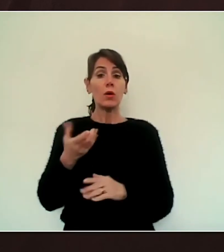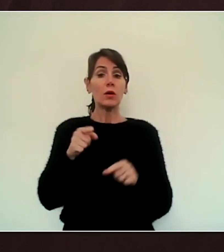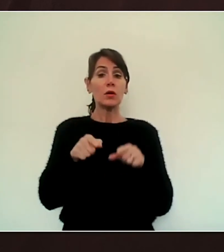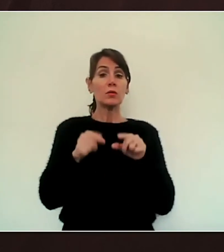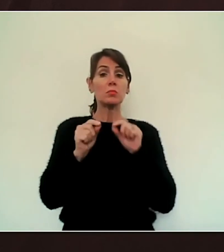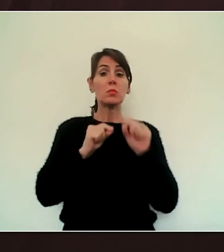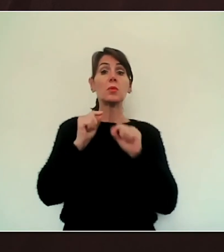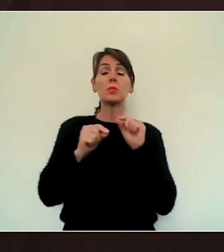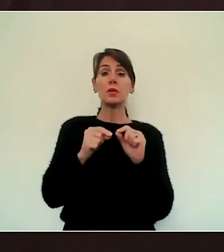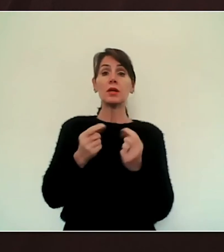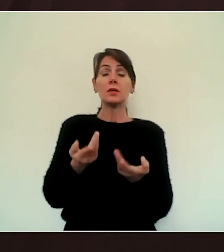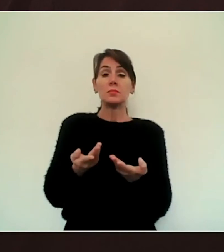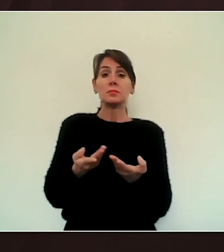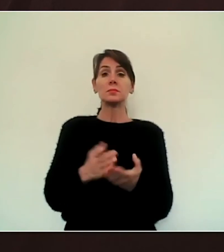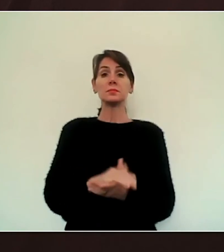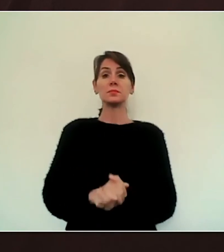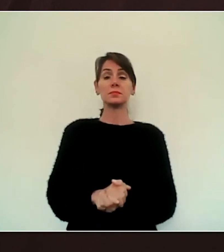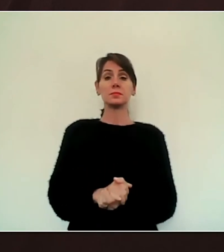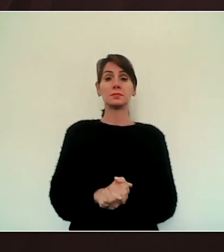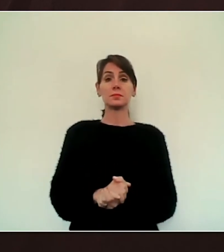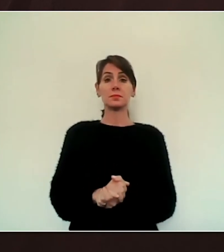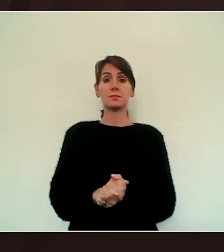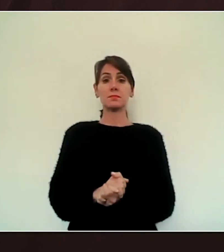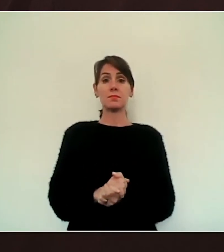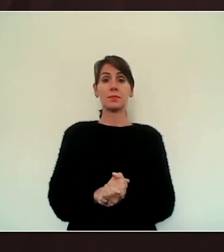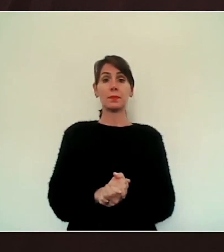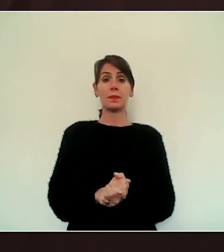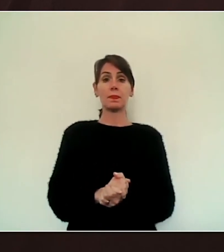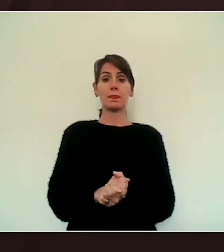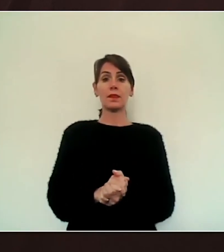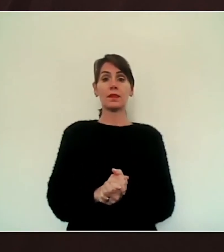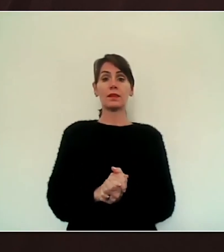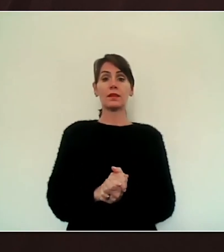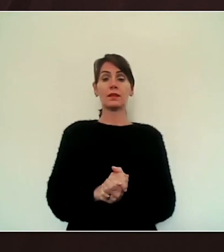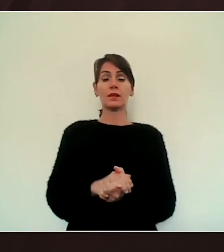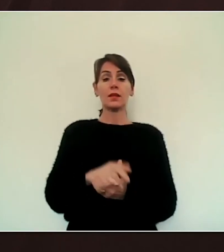Jesus. As pessoas que estão nas ruas,